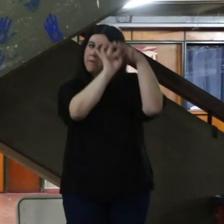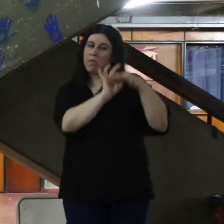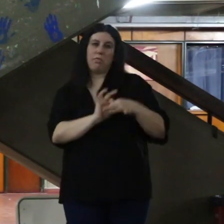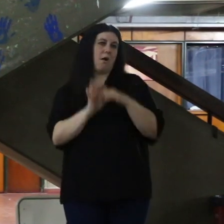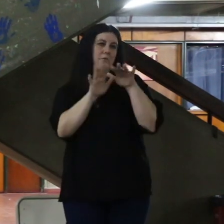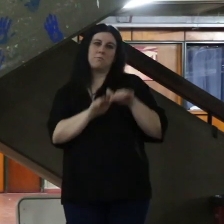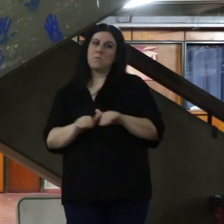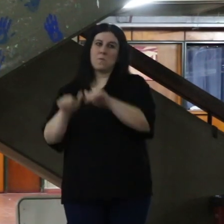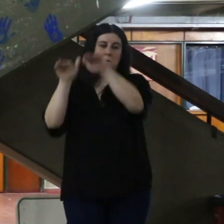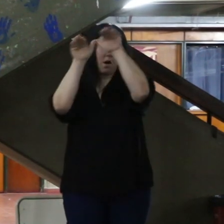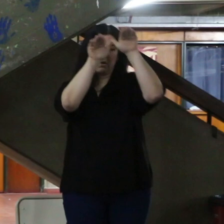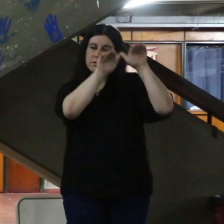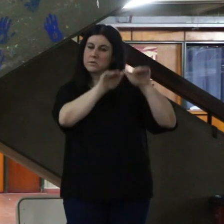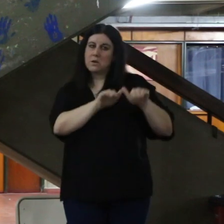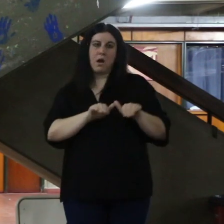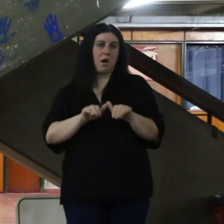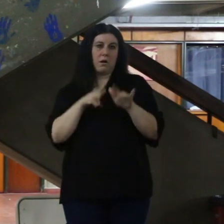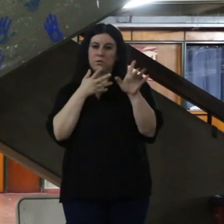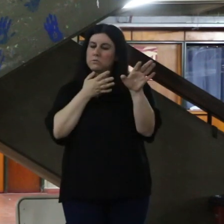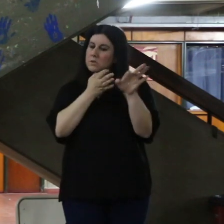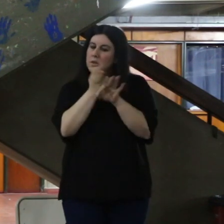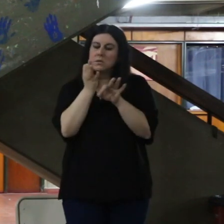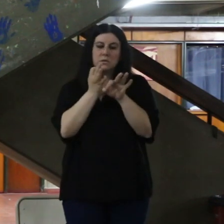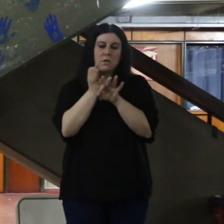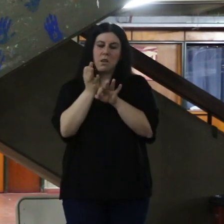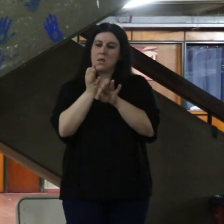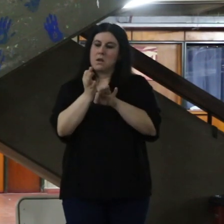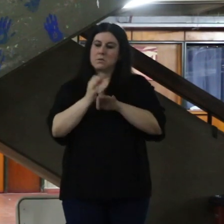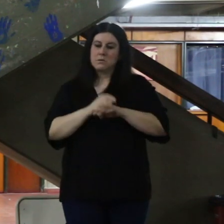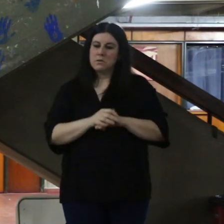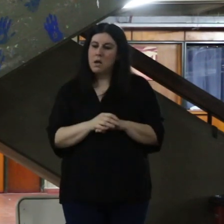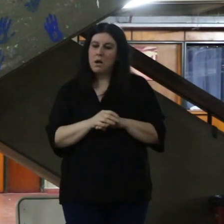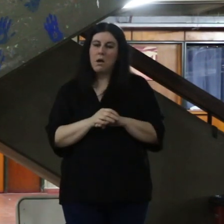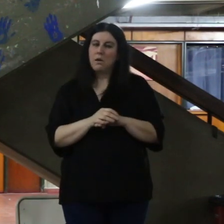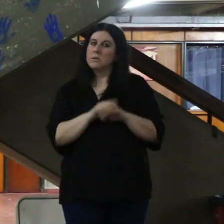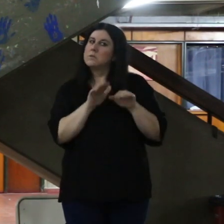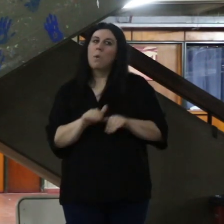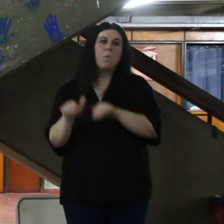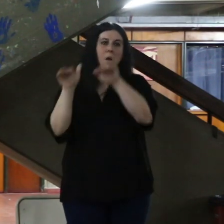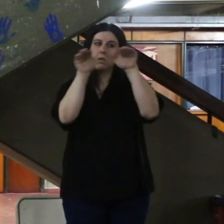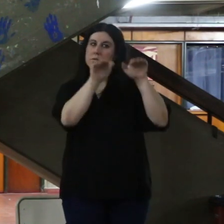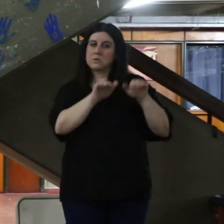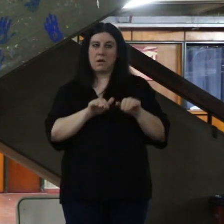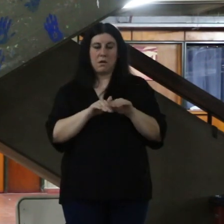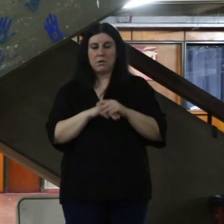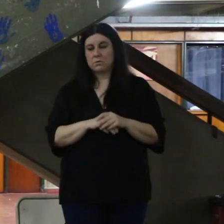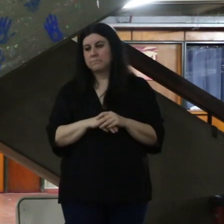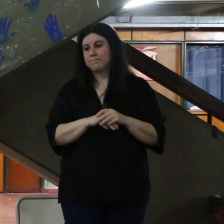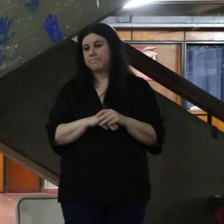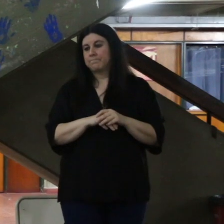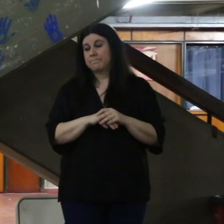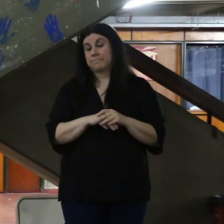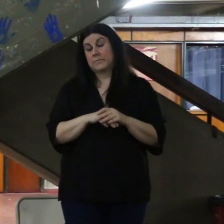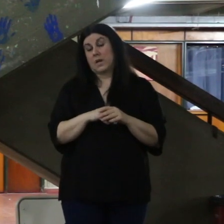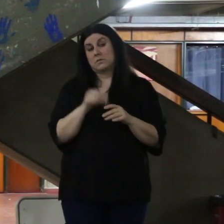un sistema de formación docente más igualitario también, que es algo que vamos a trabajar